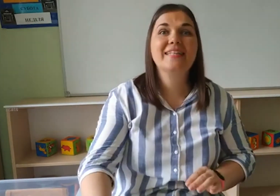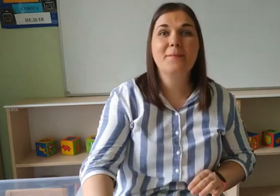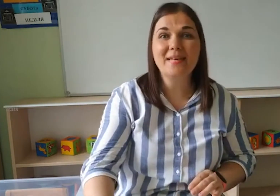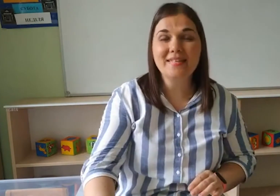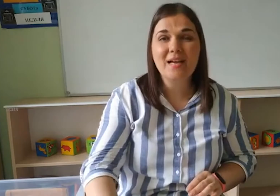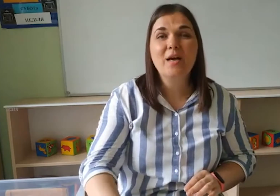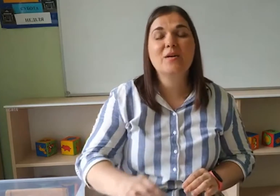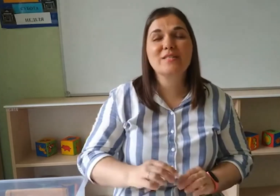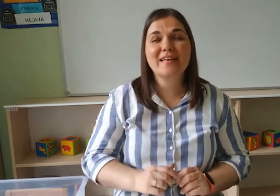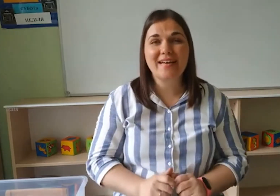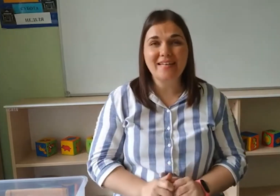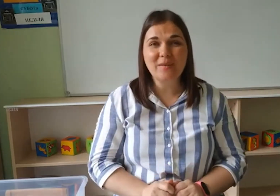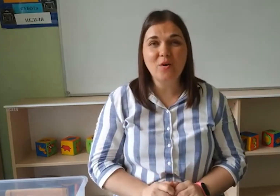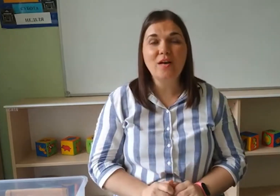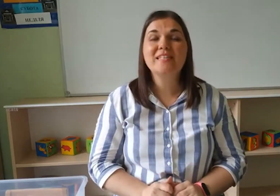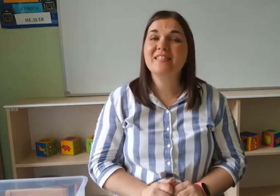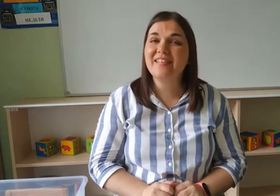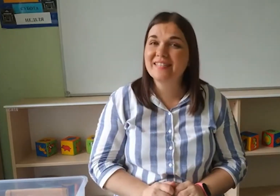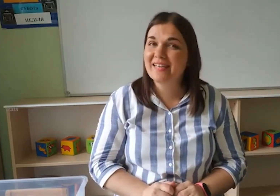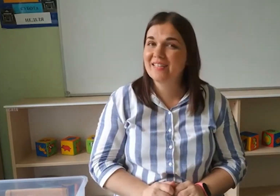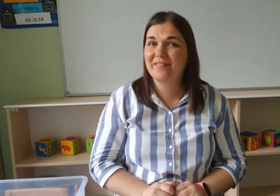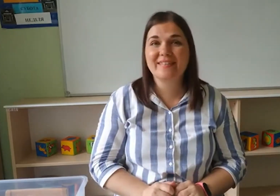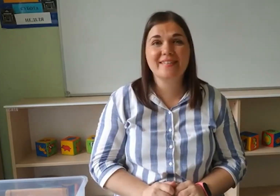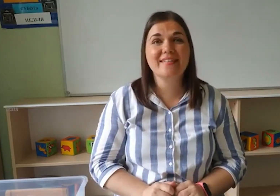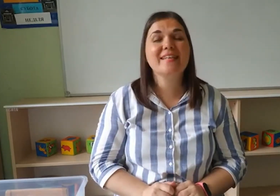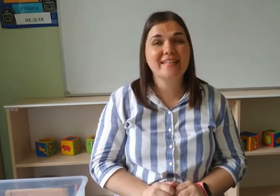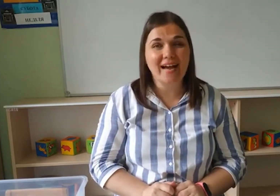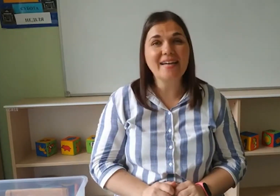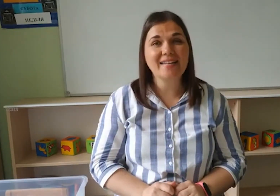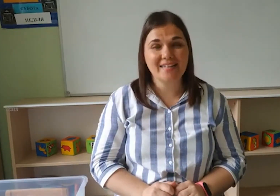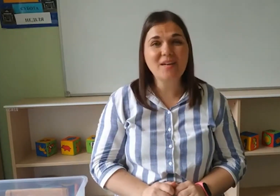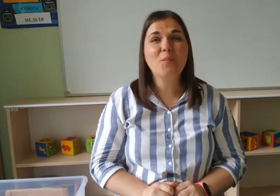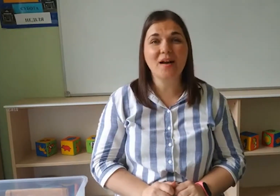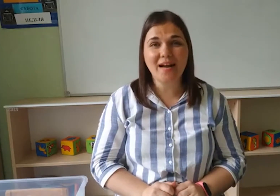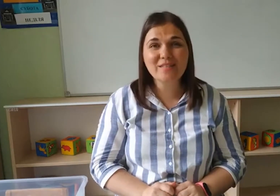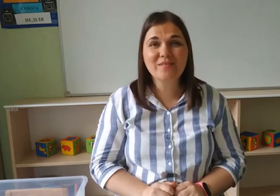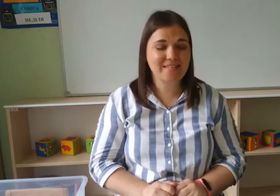Тепер розглянемо свійських тварин, як їх показувати.